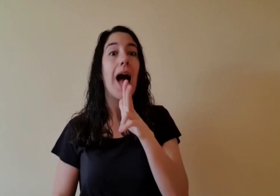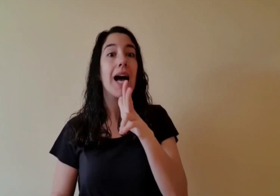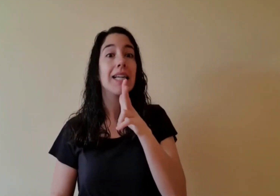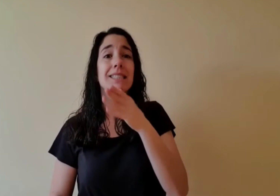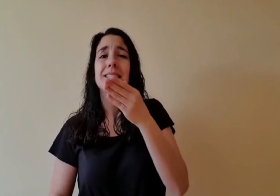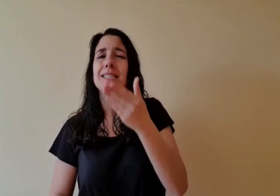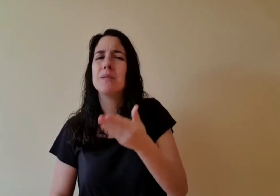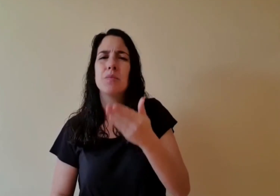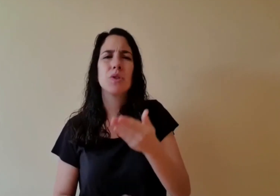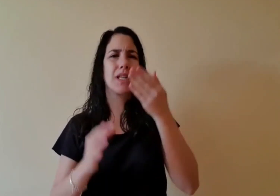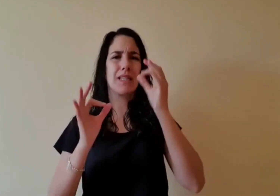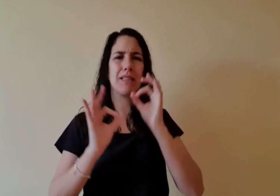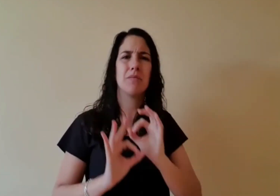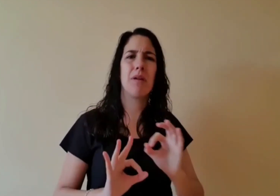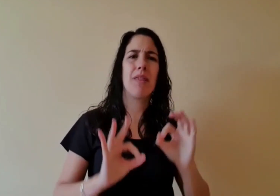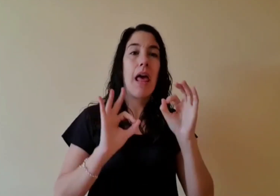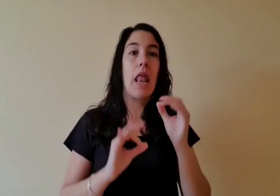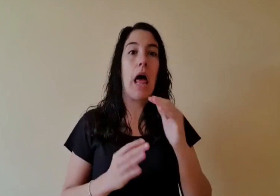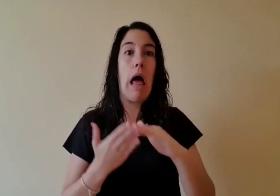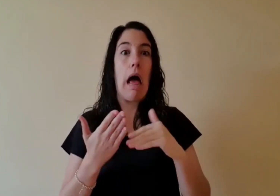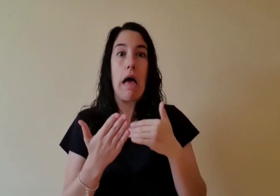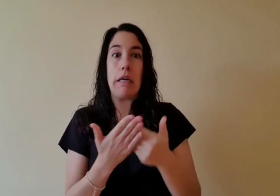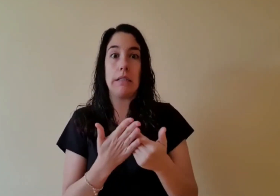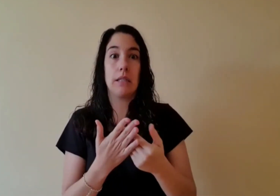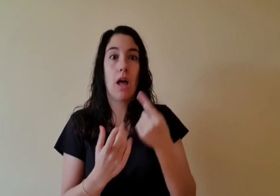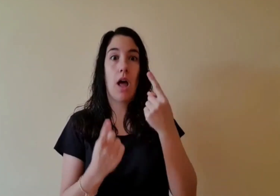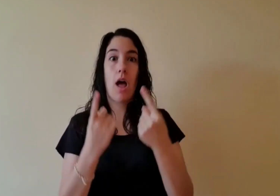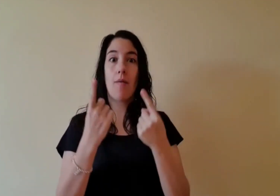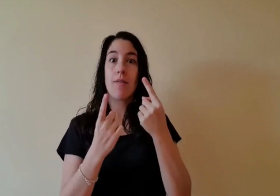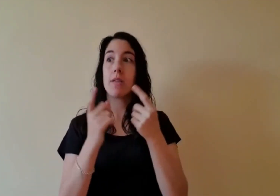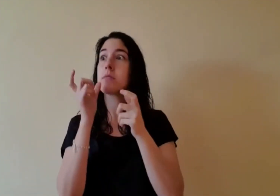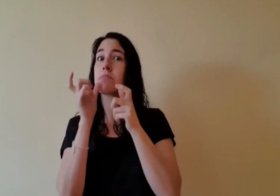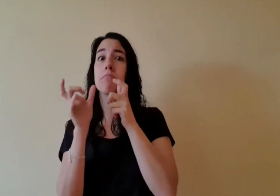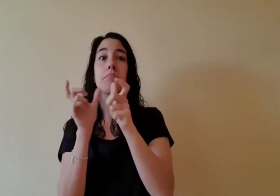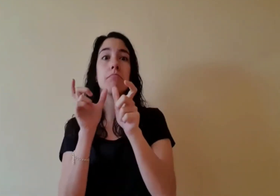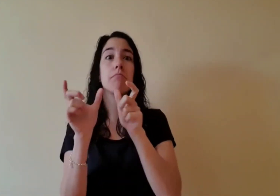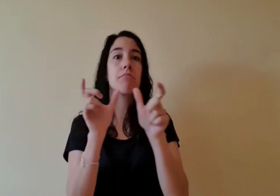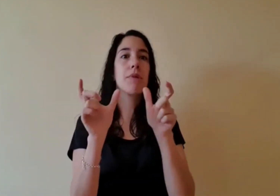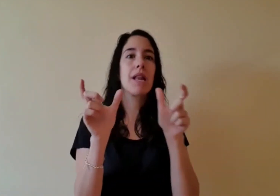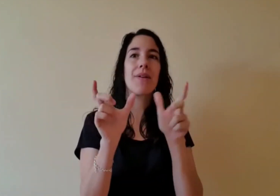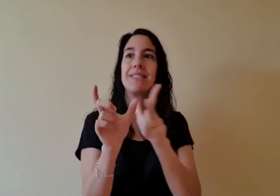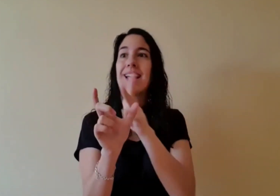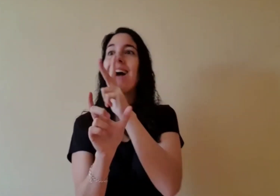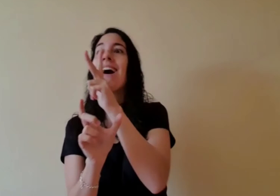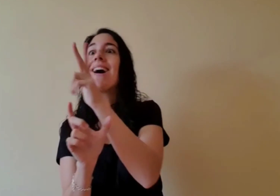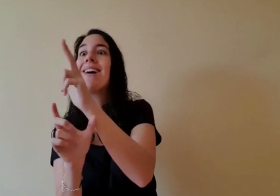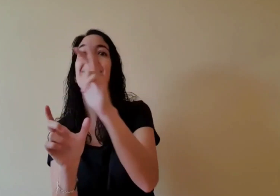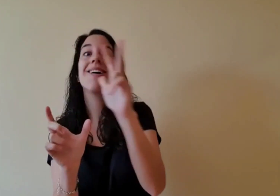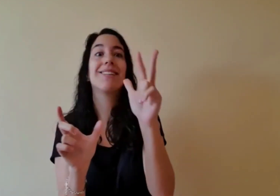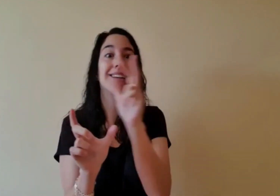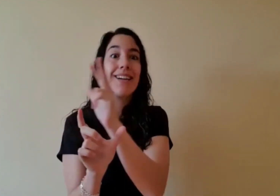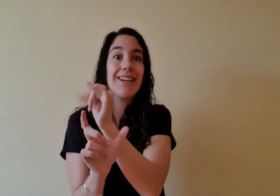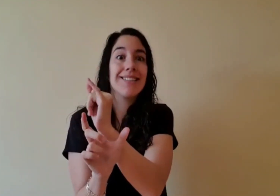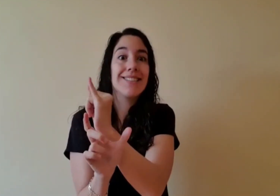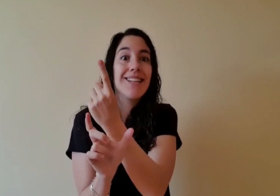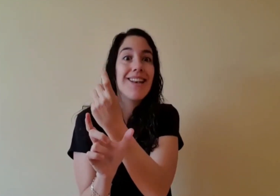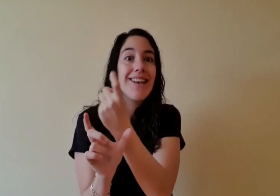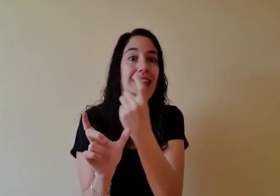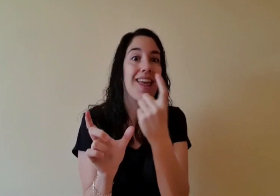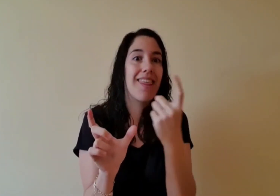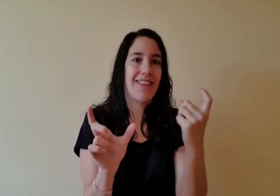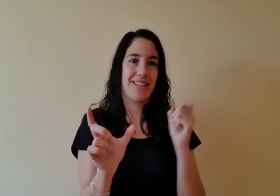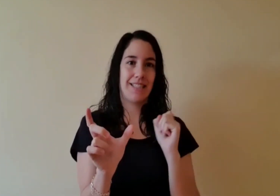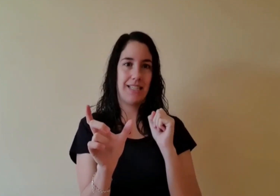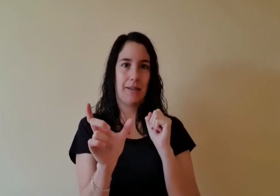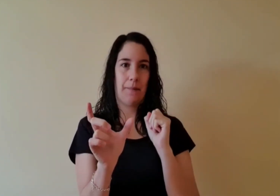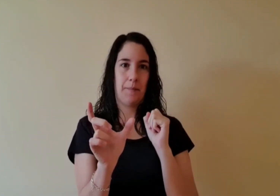tan especial que muchas palabras solo podemos escuchar si esta señorita, con